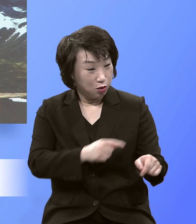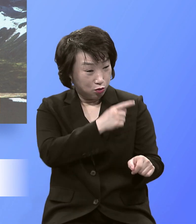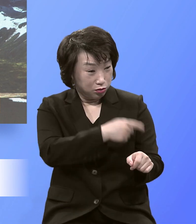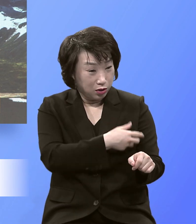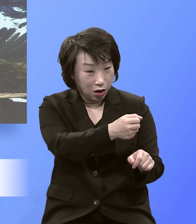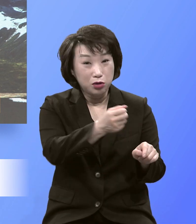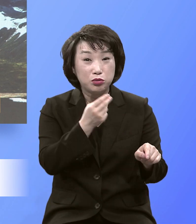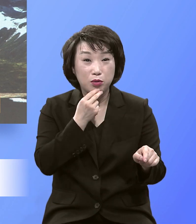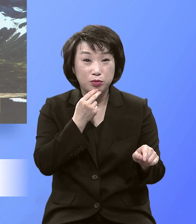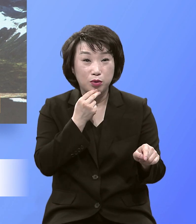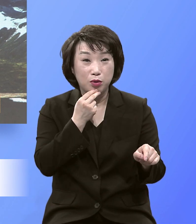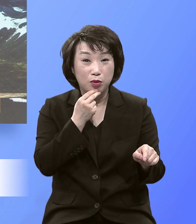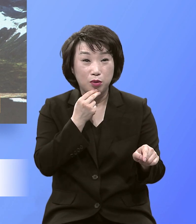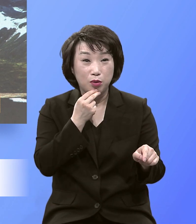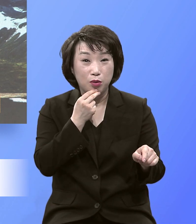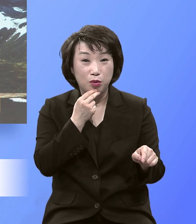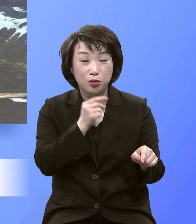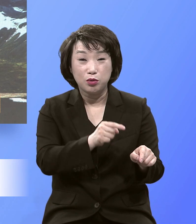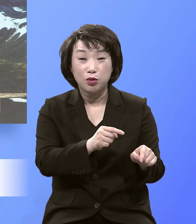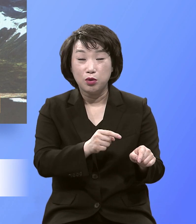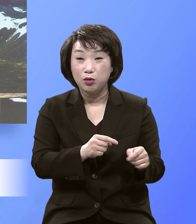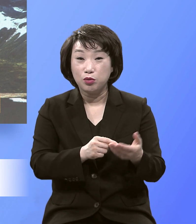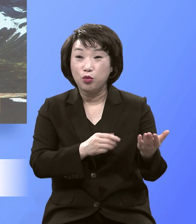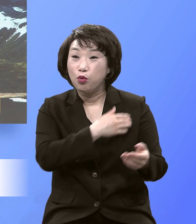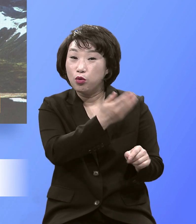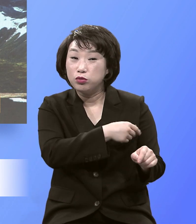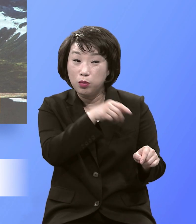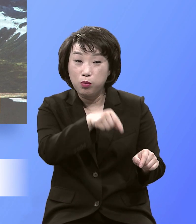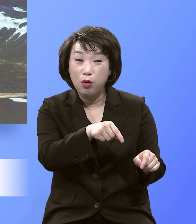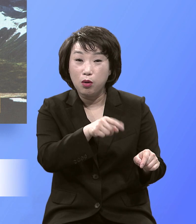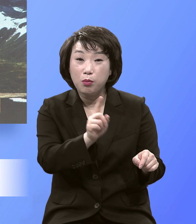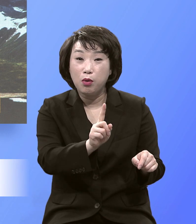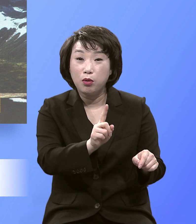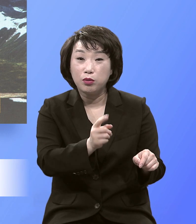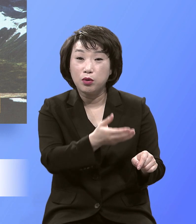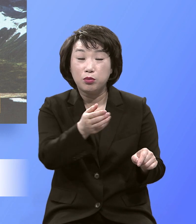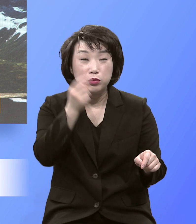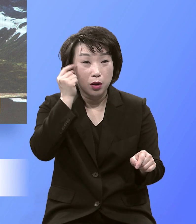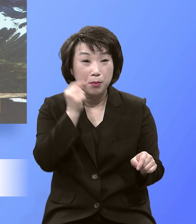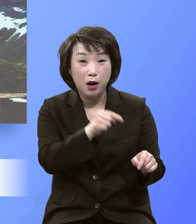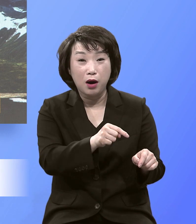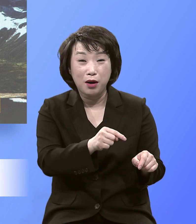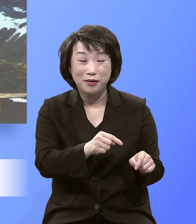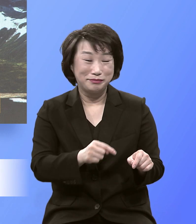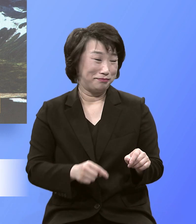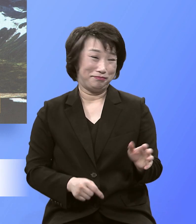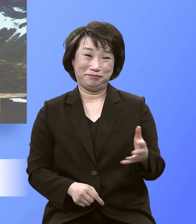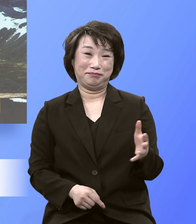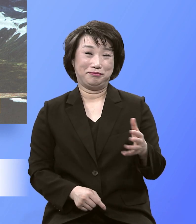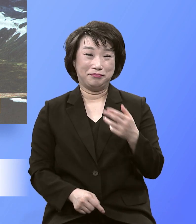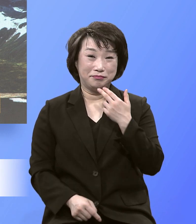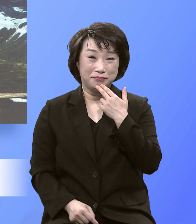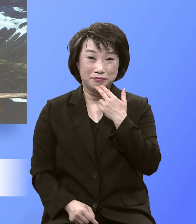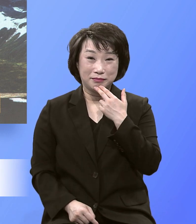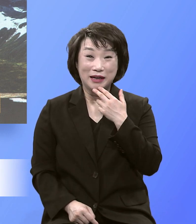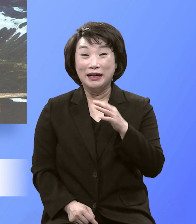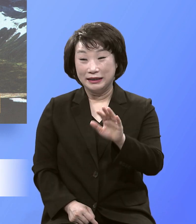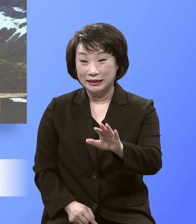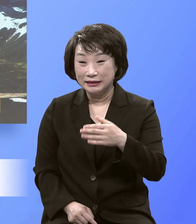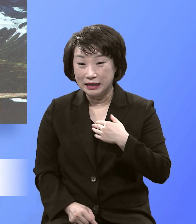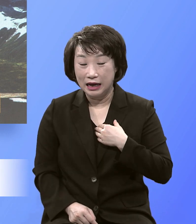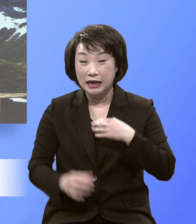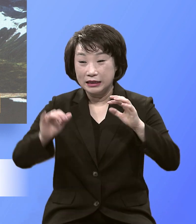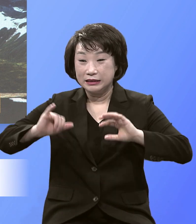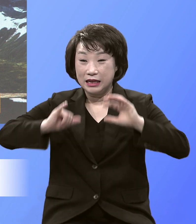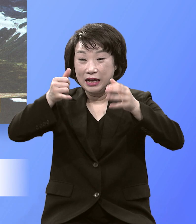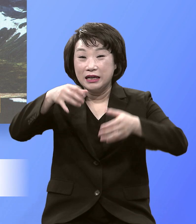권세는 없어요. 무슨 권세가 있겠는가 생각해 보세요. 네, 저는 전